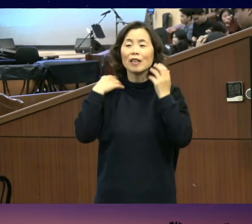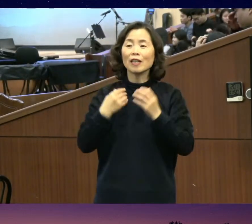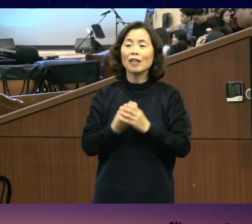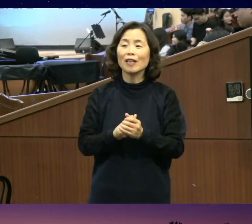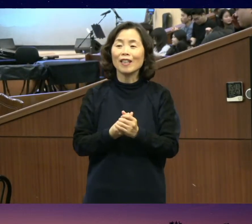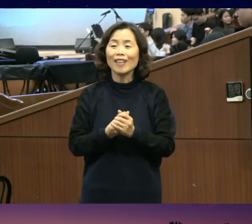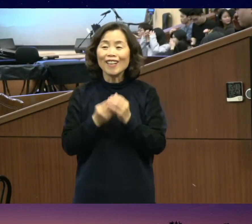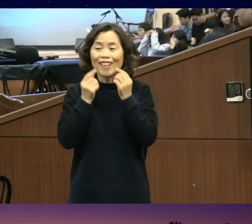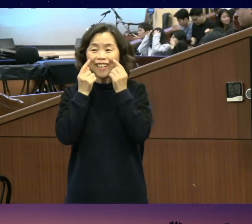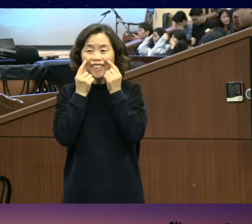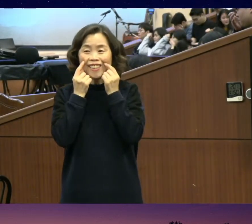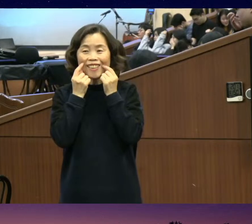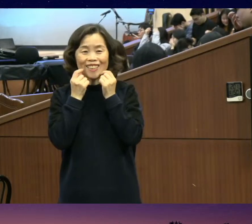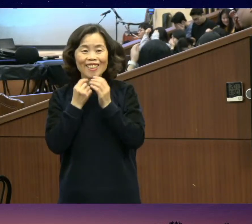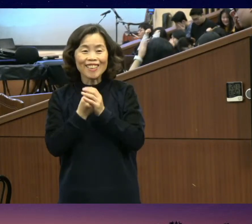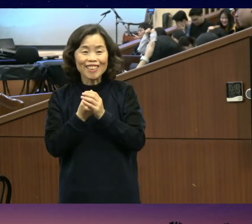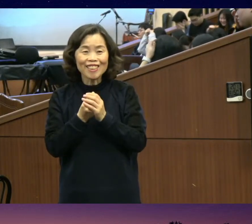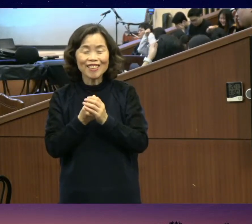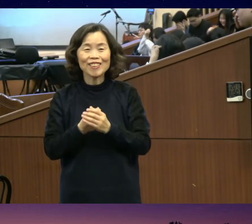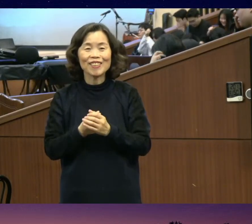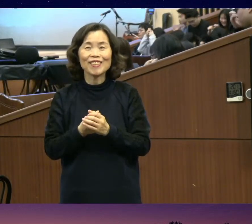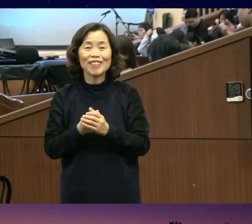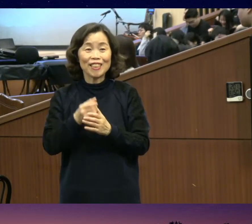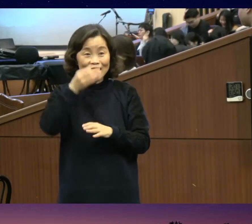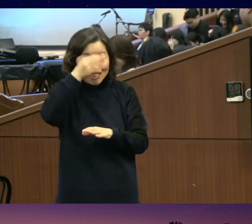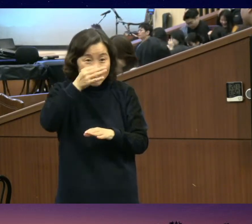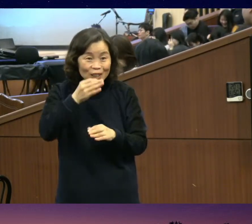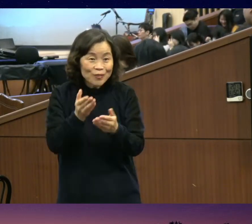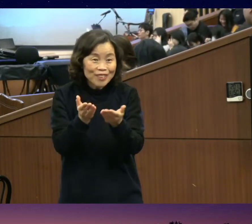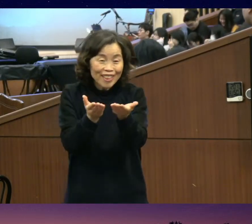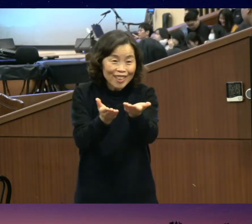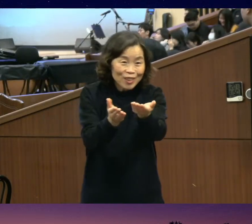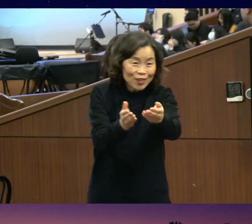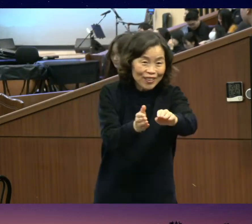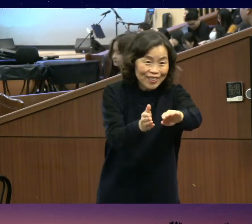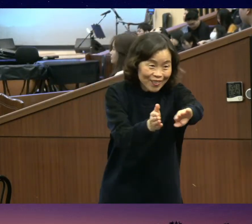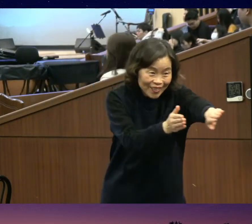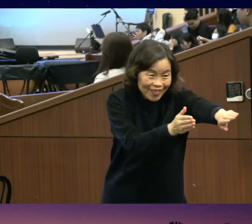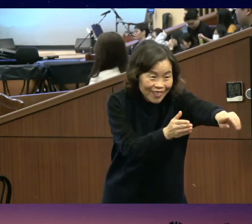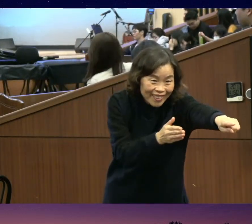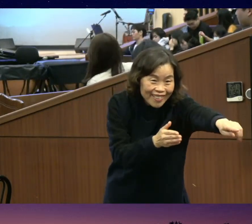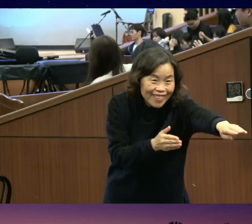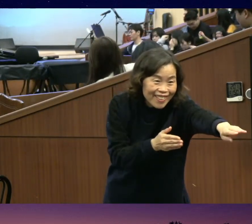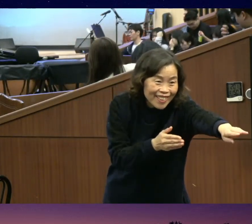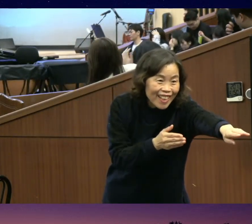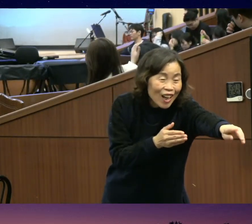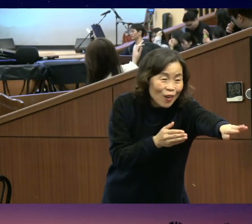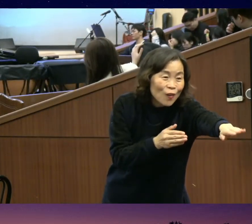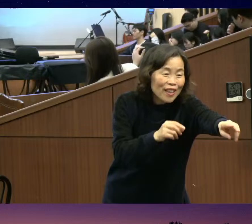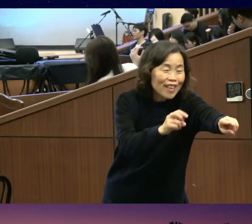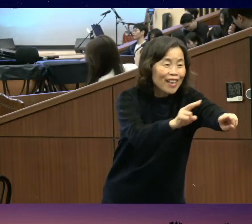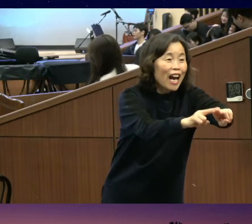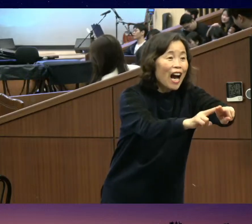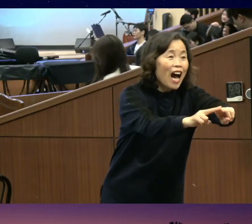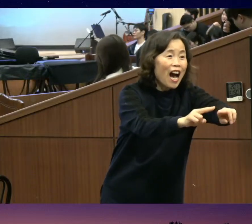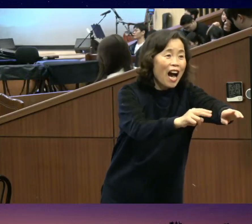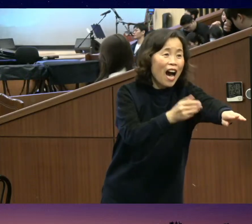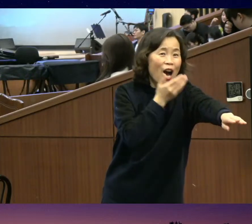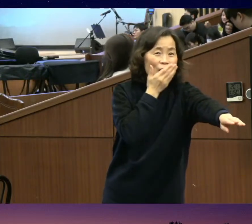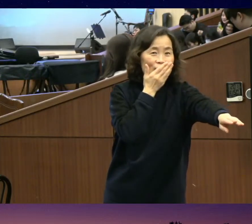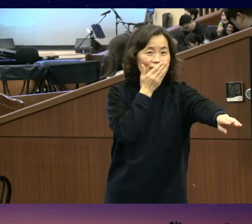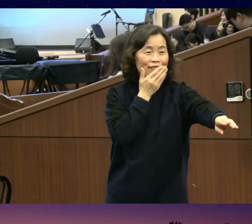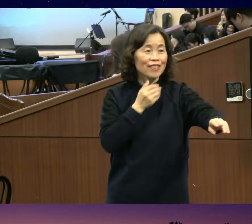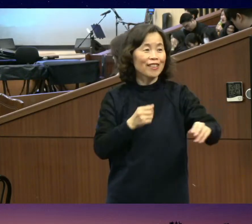이 시간 클라리넷과 플루트 툭주가 있겠는데요, 찬양하는 동안 헌금하는 시간 갖도록 하겠습니다.